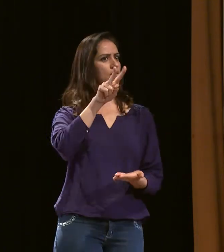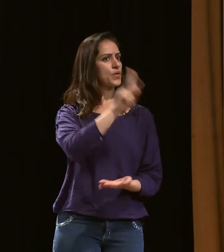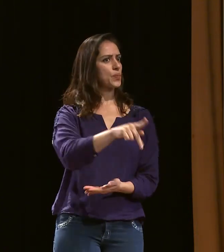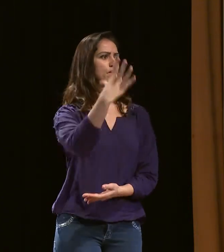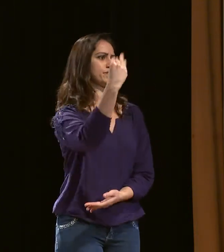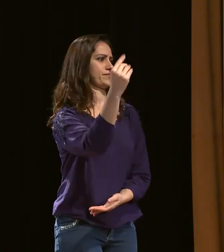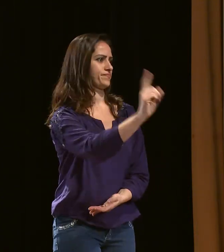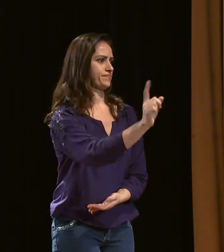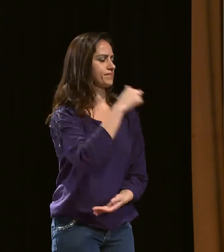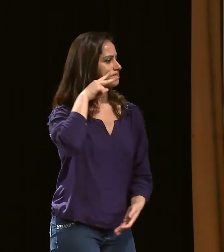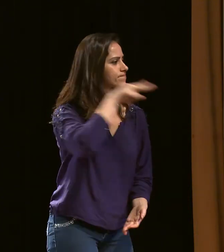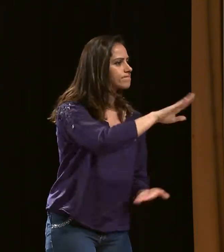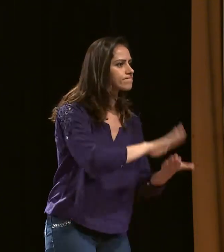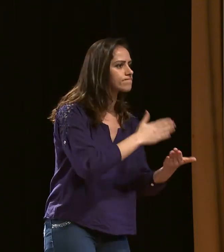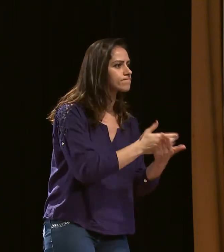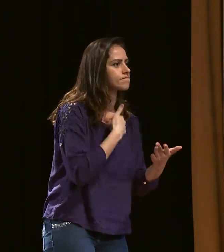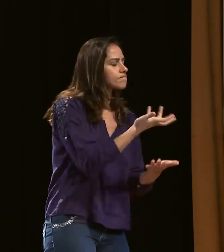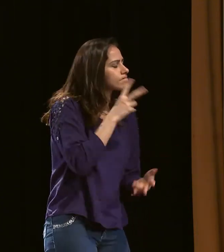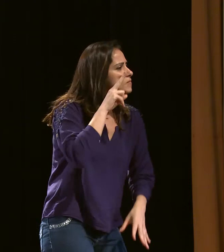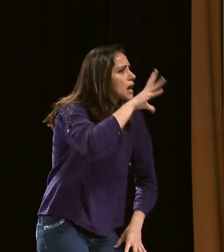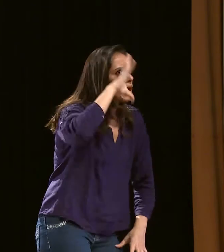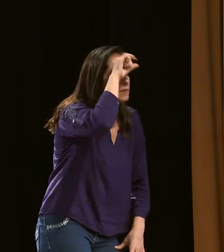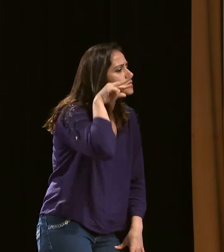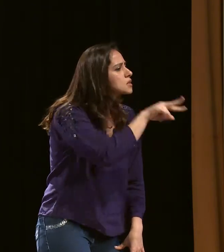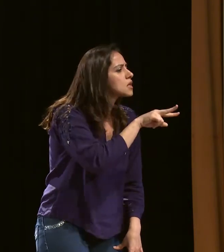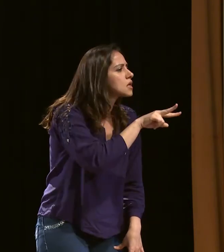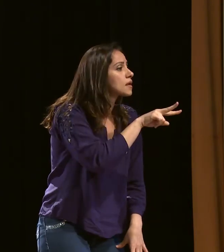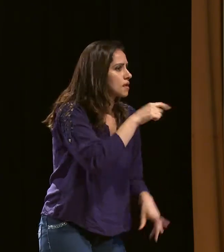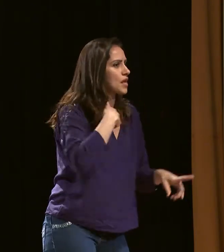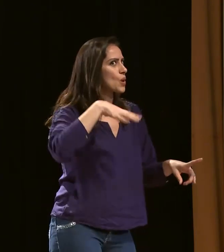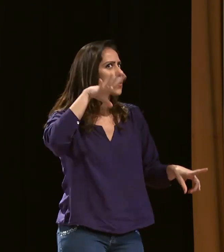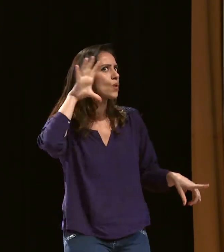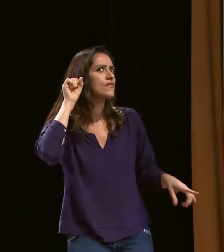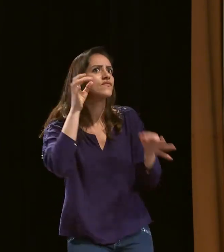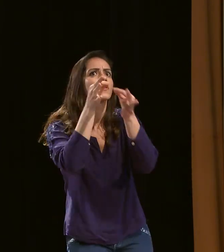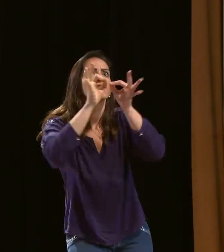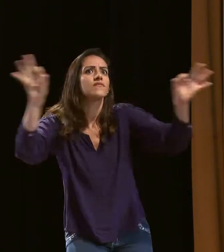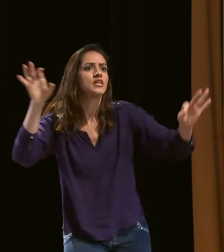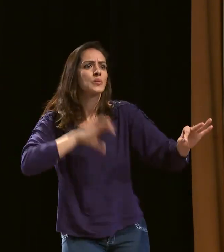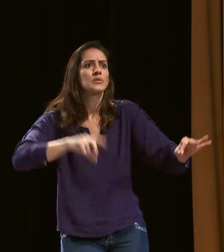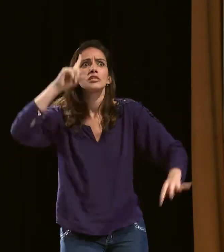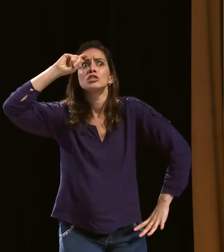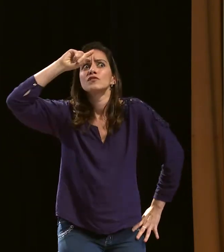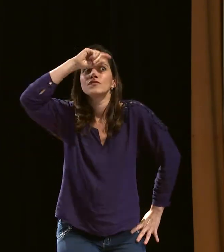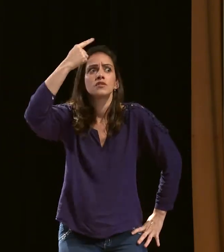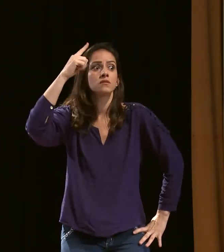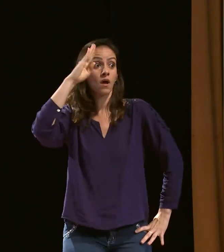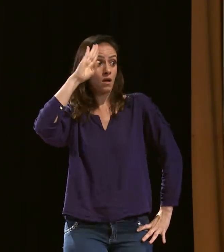eu nem olhava para o professor que falava, eu ficava olhando direto para o intérprete porque eu queria aprender tudo que estava sendo sinalizado. E aí, ouvia